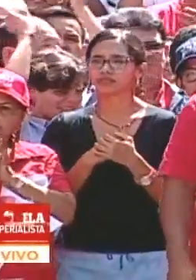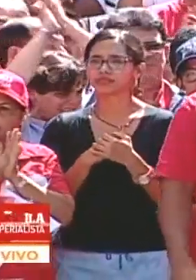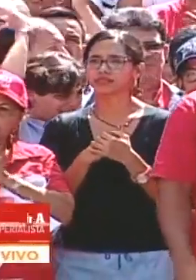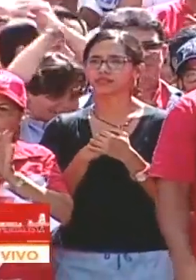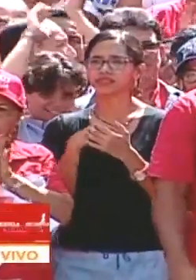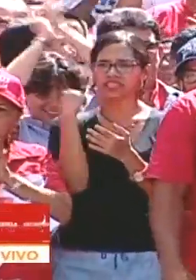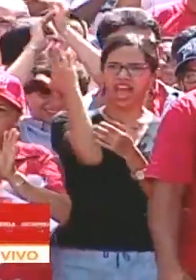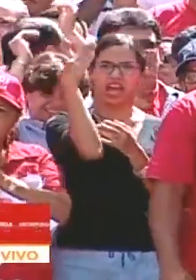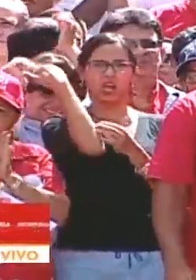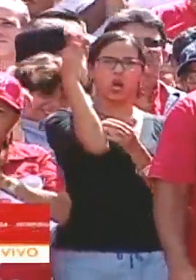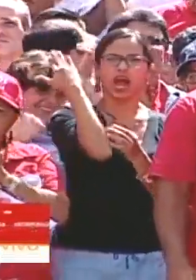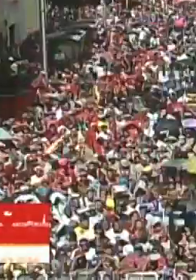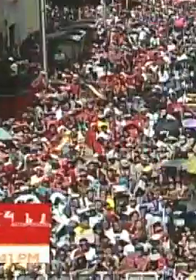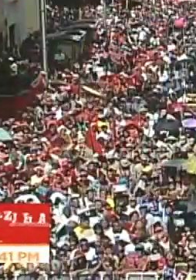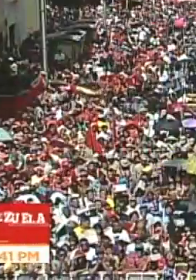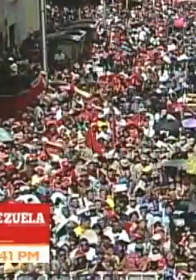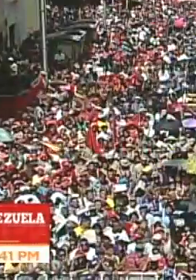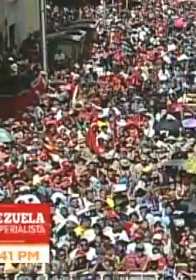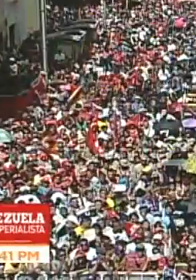Arrogantes.